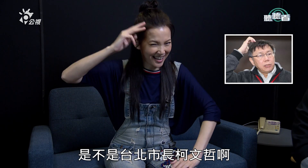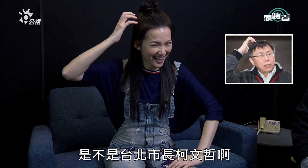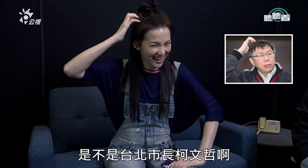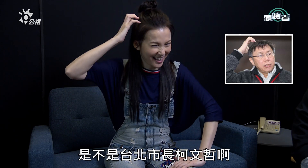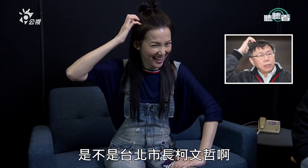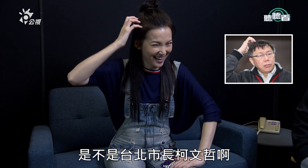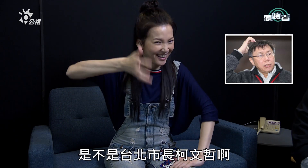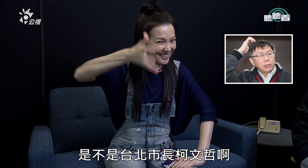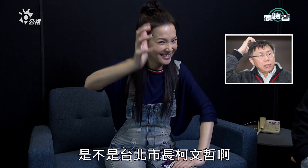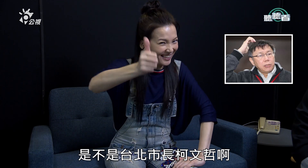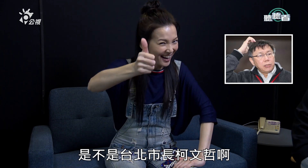哲？